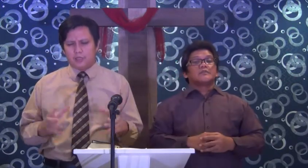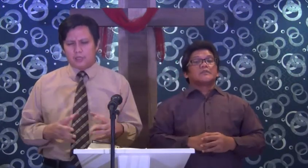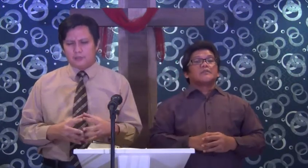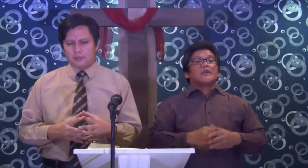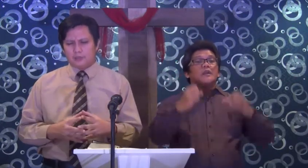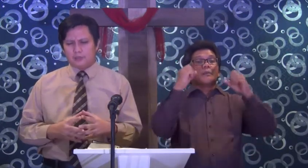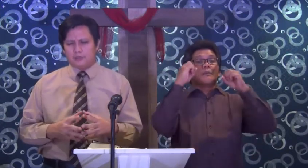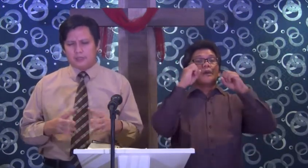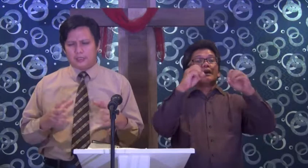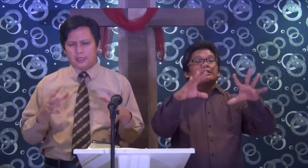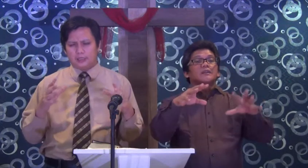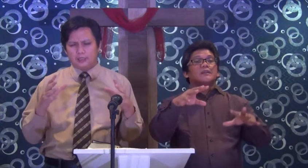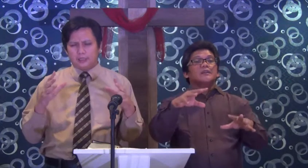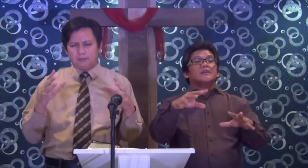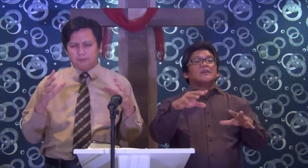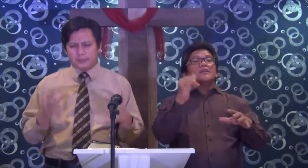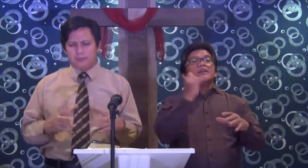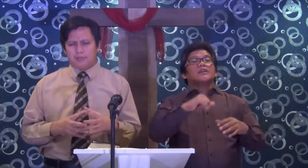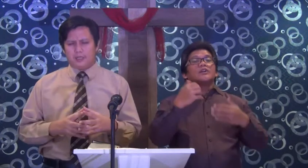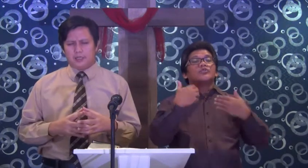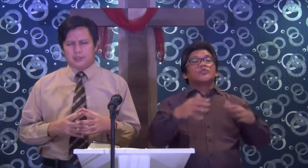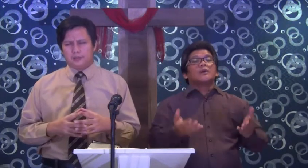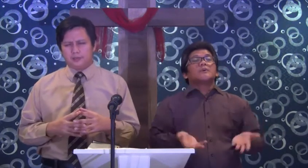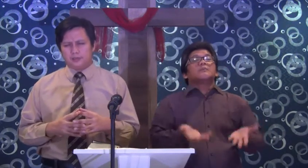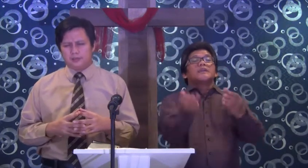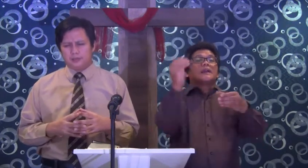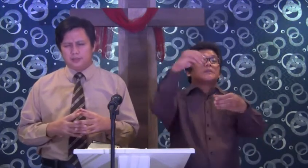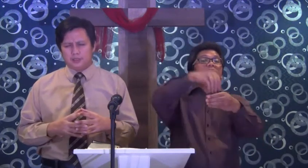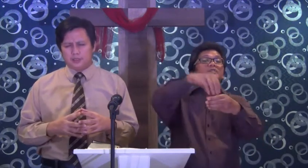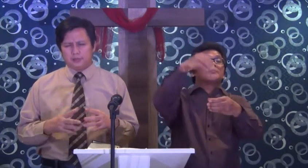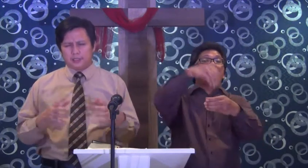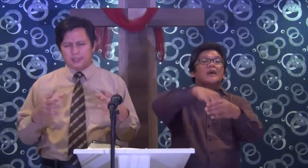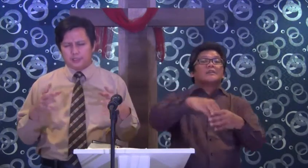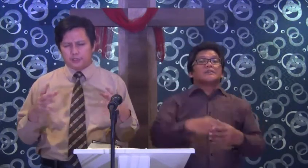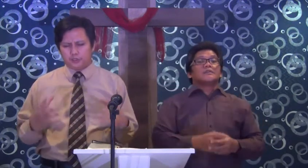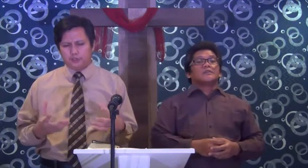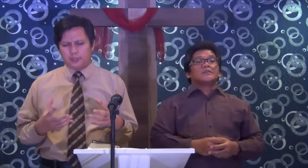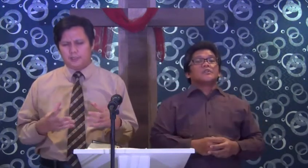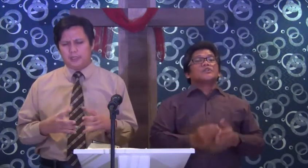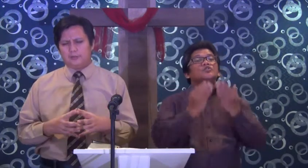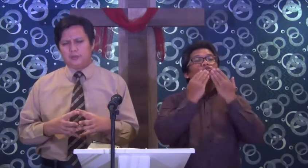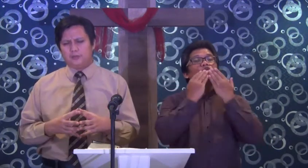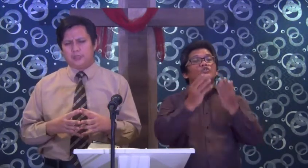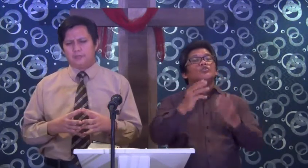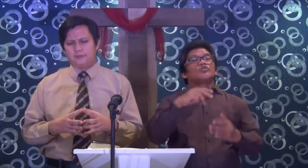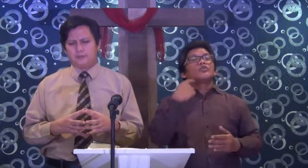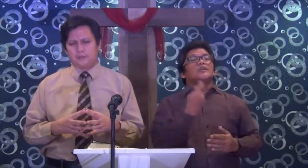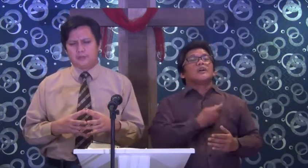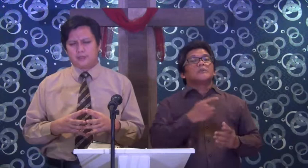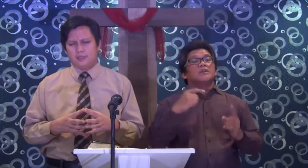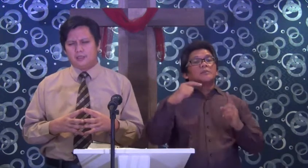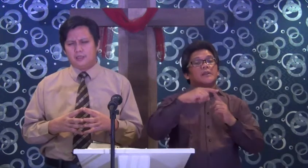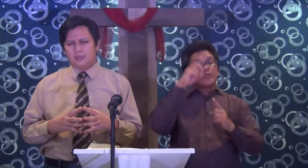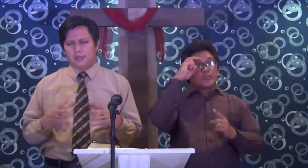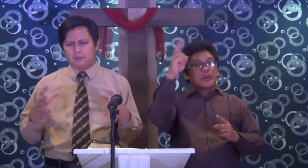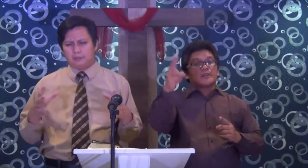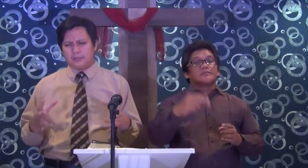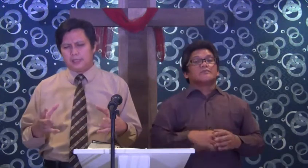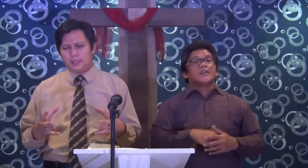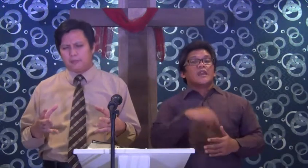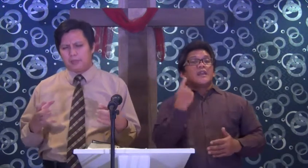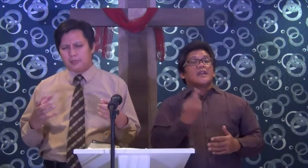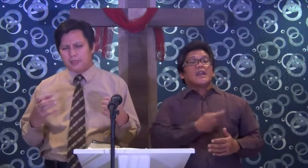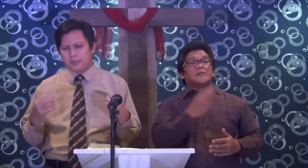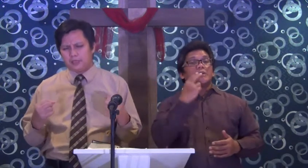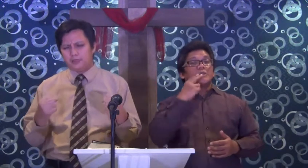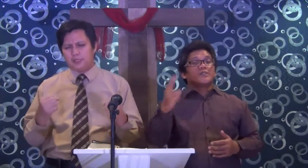Berkati juga kalau kami sudah memberikan persembahan sebagai rasa syukur kami di hadapan Tuhan. Dan kami